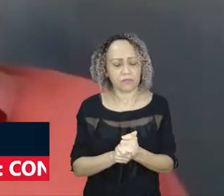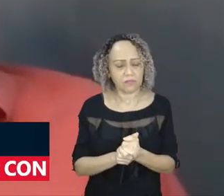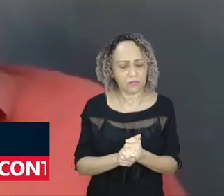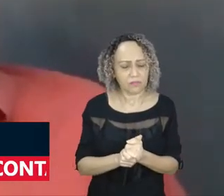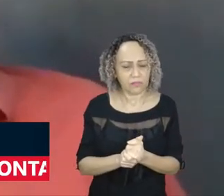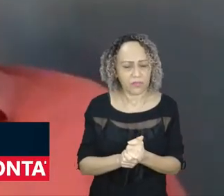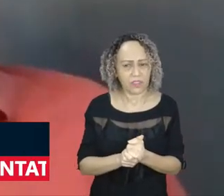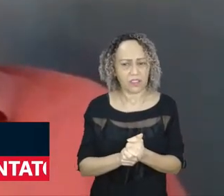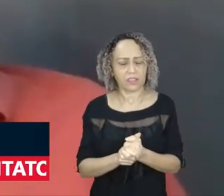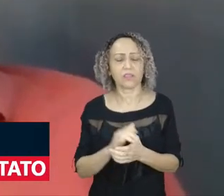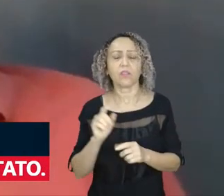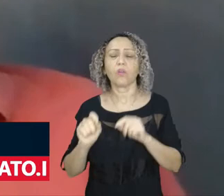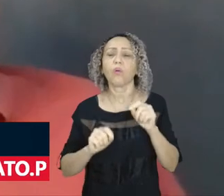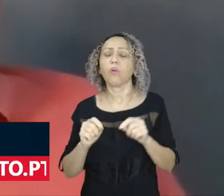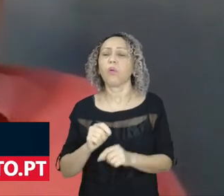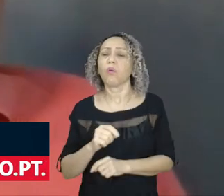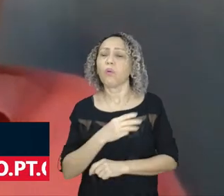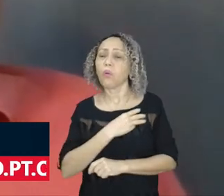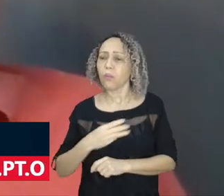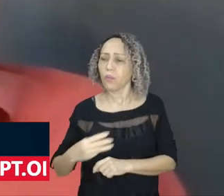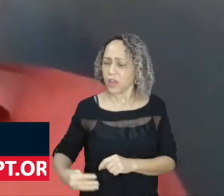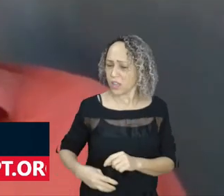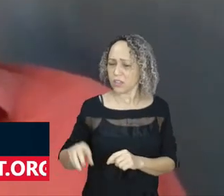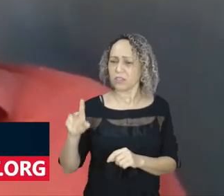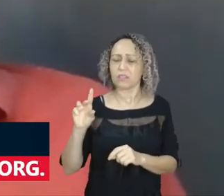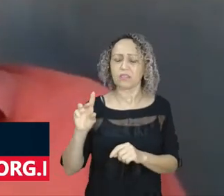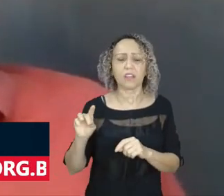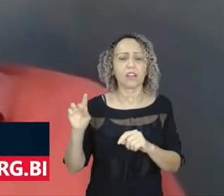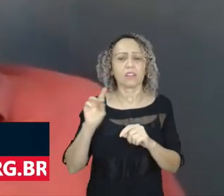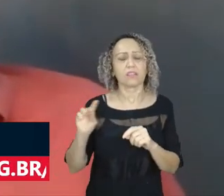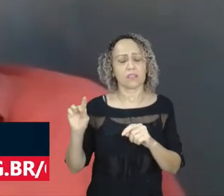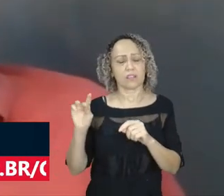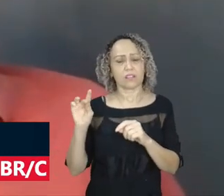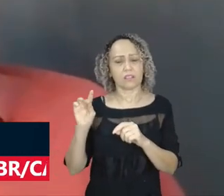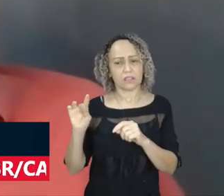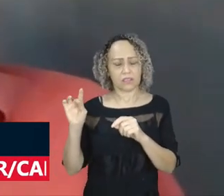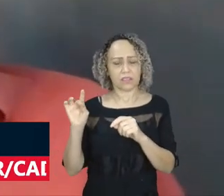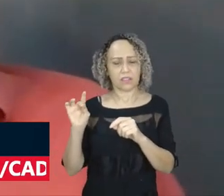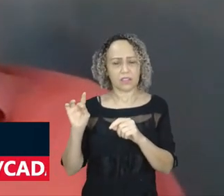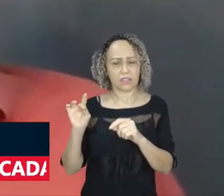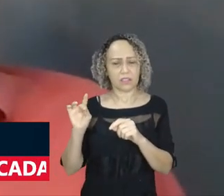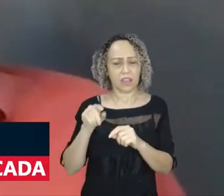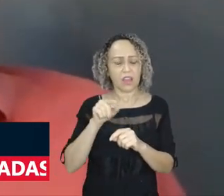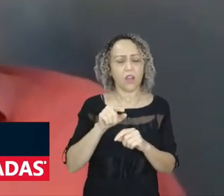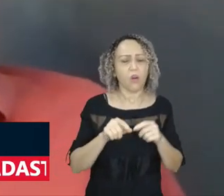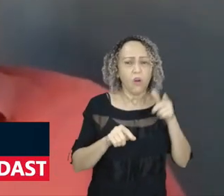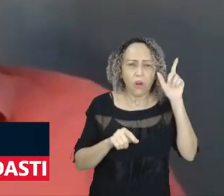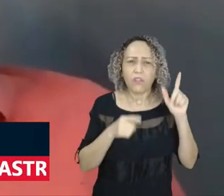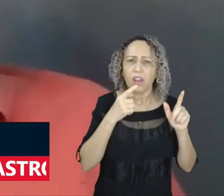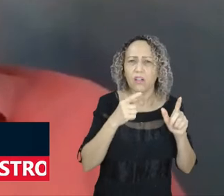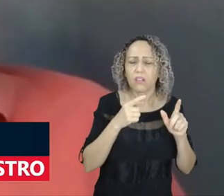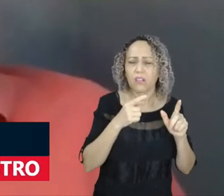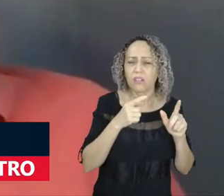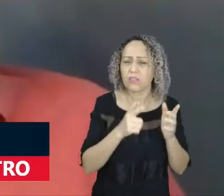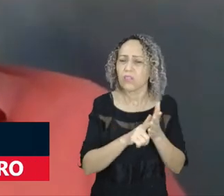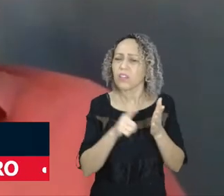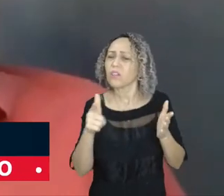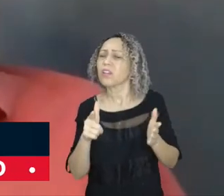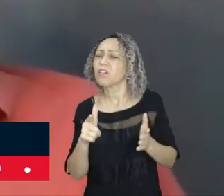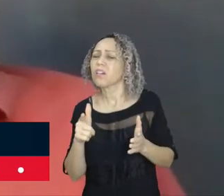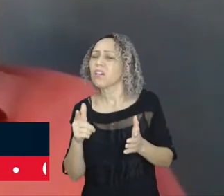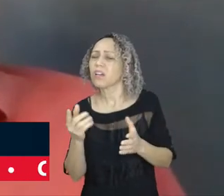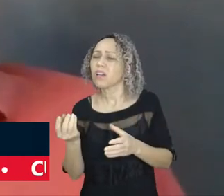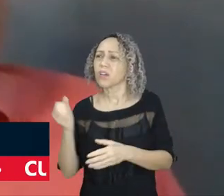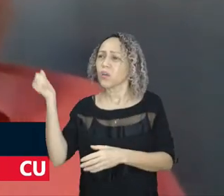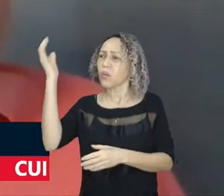vacina? O ministro da Ciência disse anteontem, aqui na reunião anual do SPPC, que o Brasil colocou R$1 bilhão